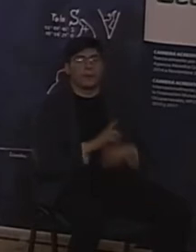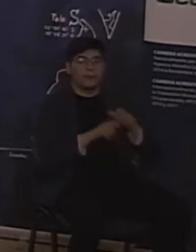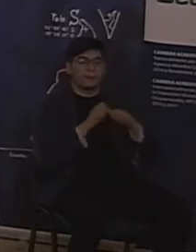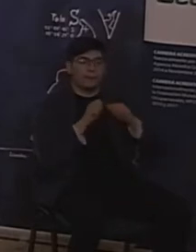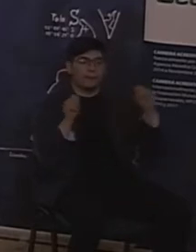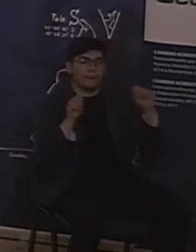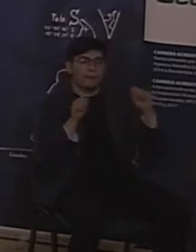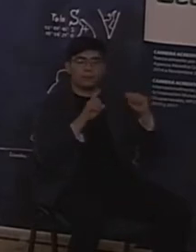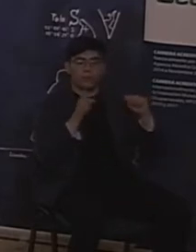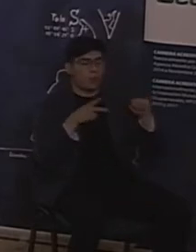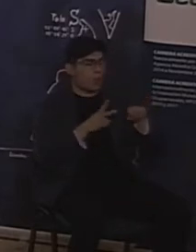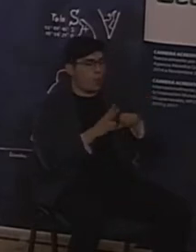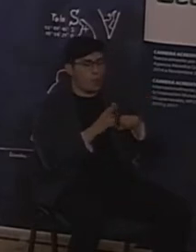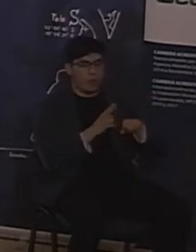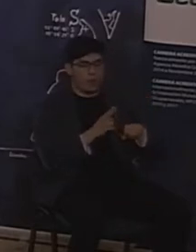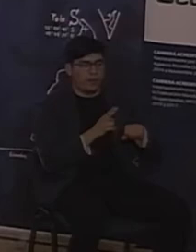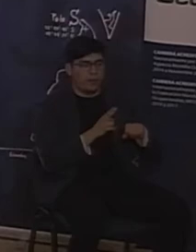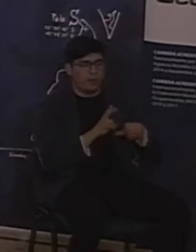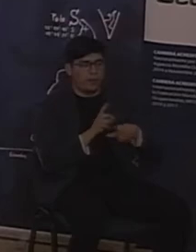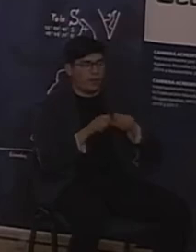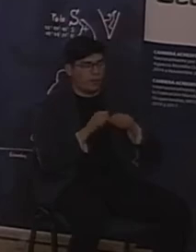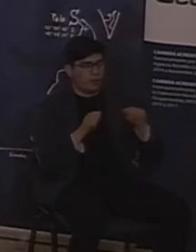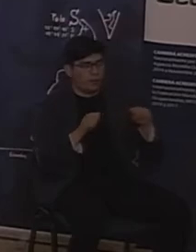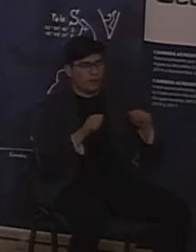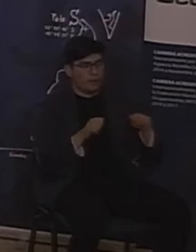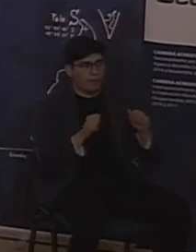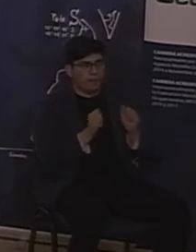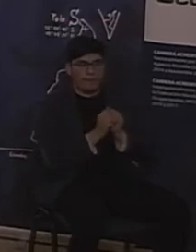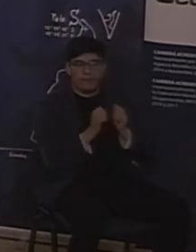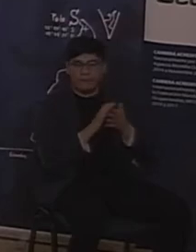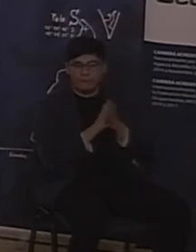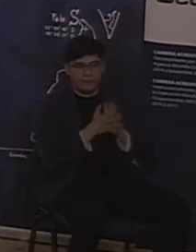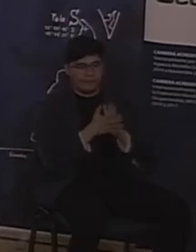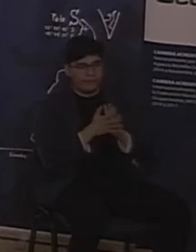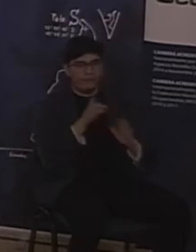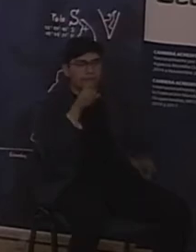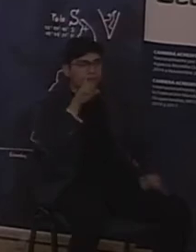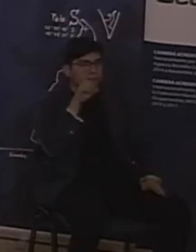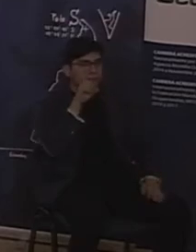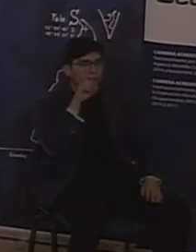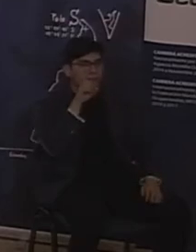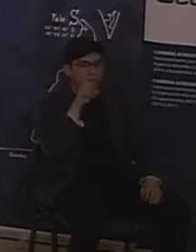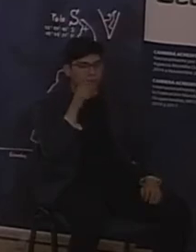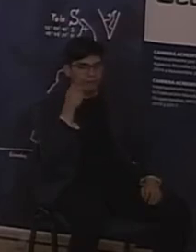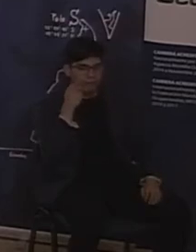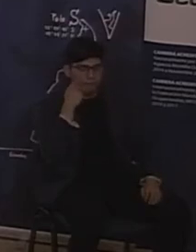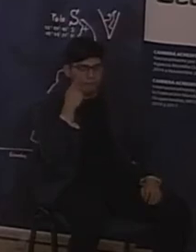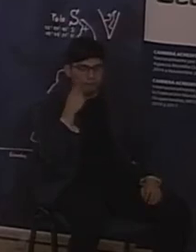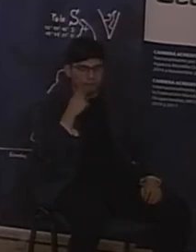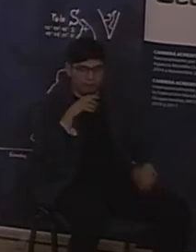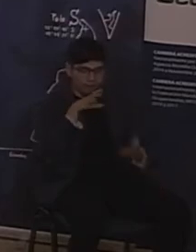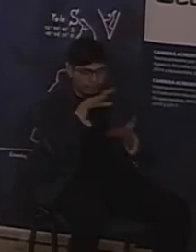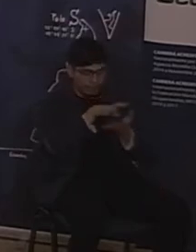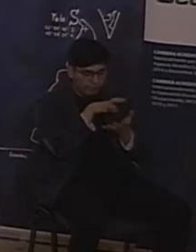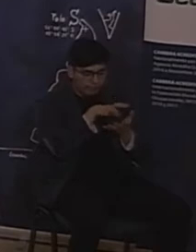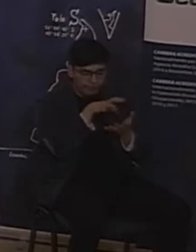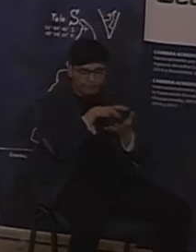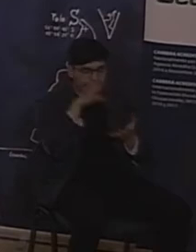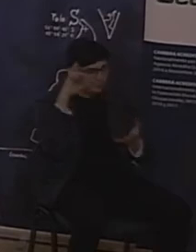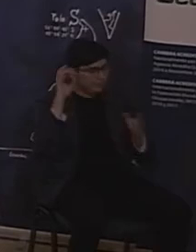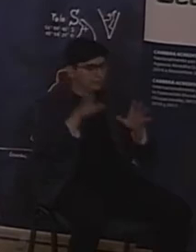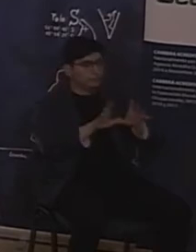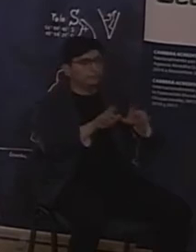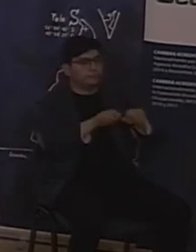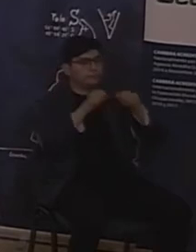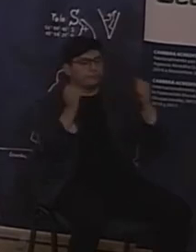cortamos lo desata vamos con todo lo que ello implica les tratamos un nudo petrificado para abrirnos espacio